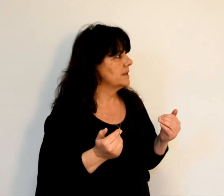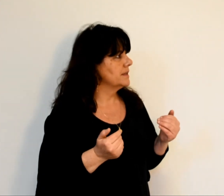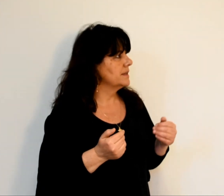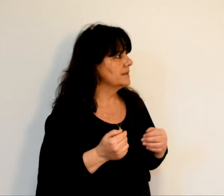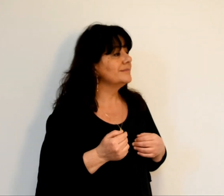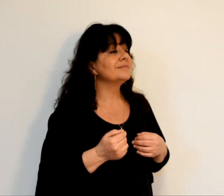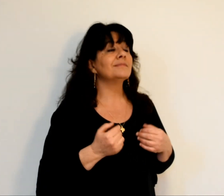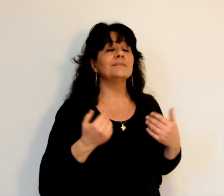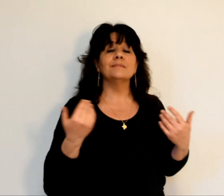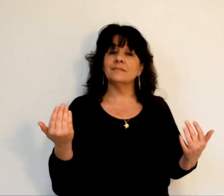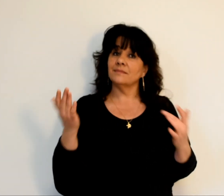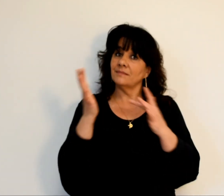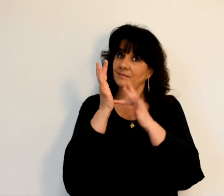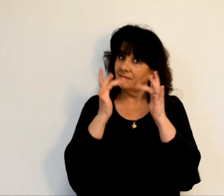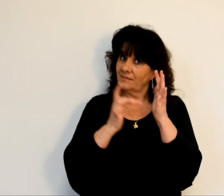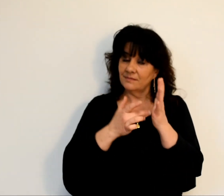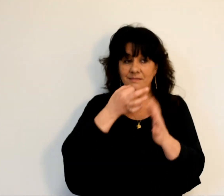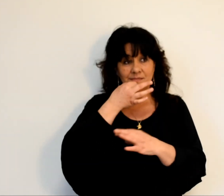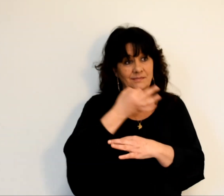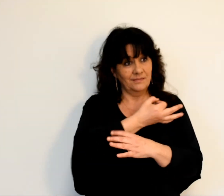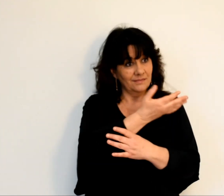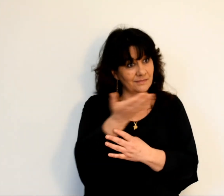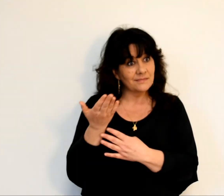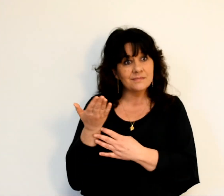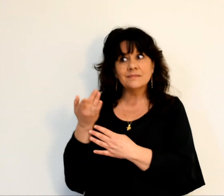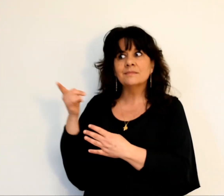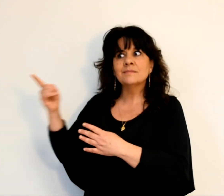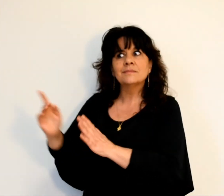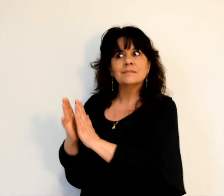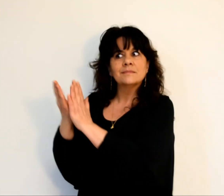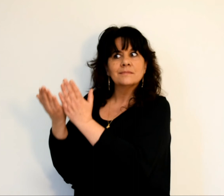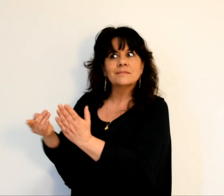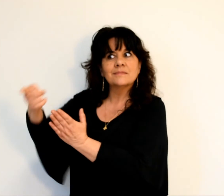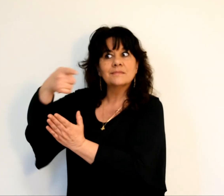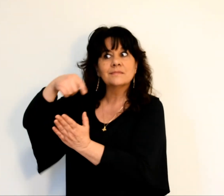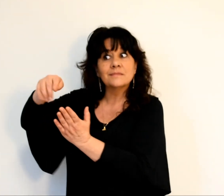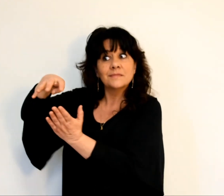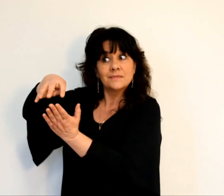Aujourd'hui s'accomplit ce passage de l'Écriture que vous venez d'entendre. »